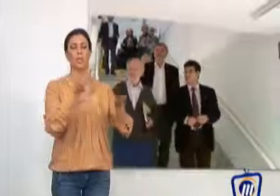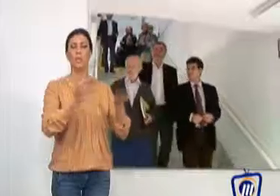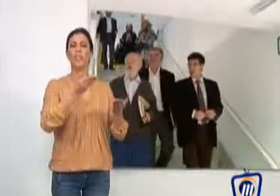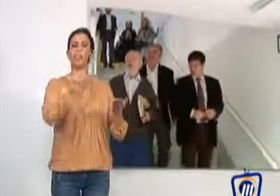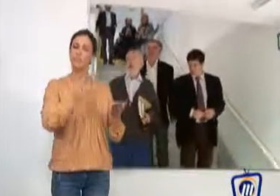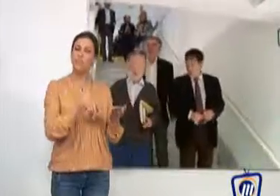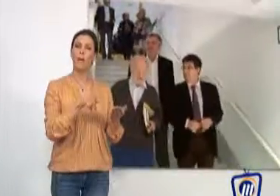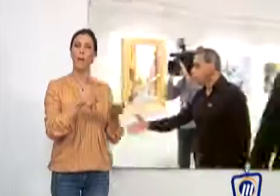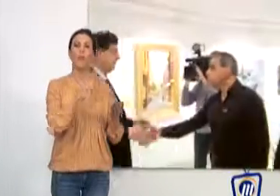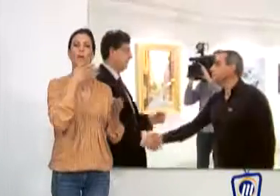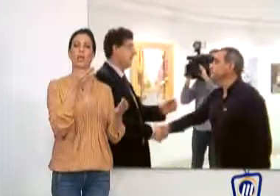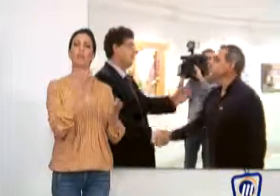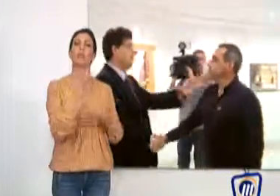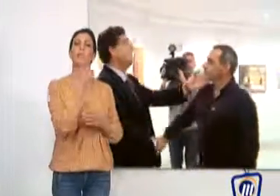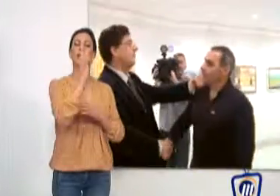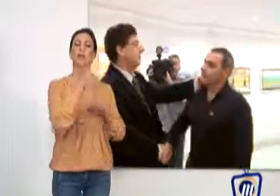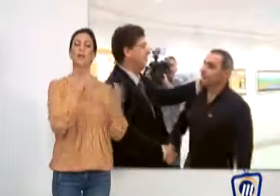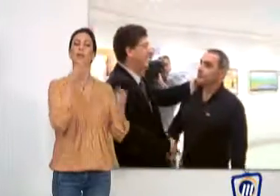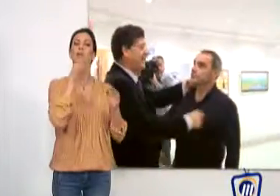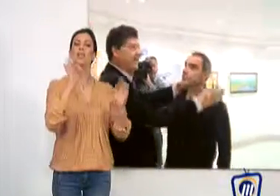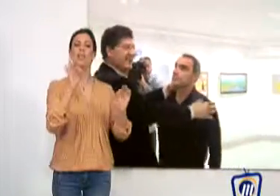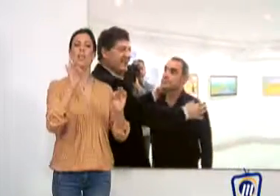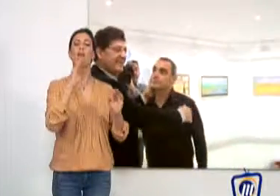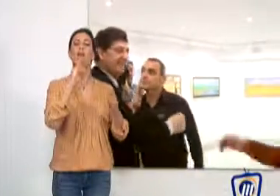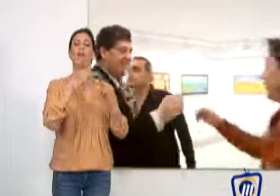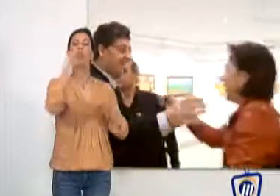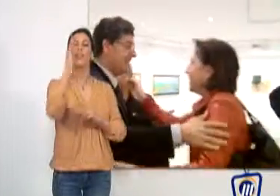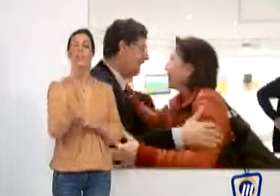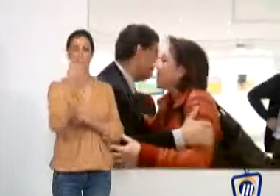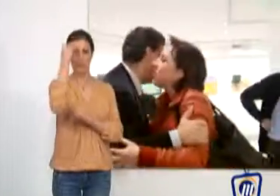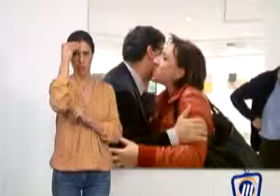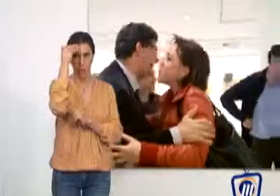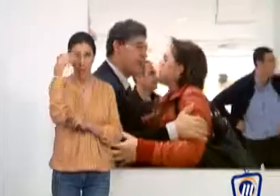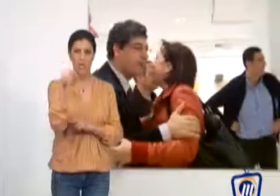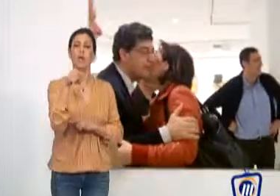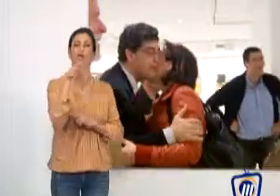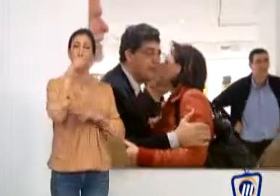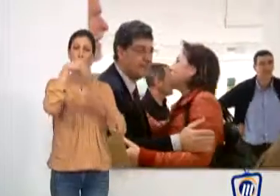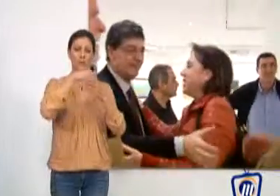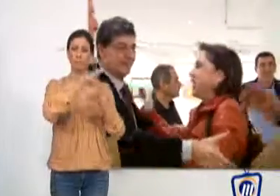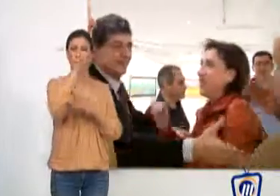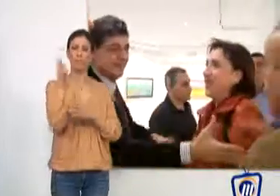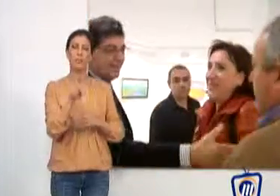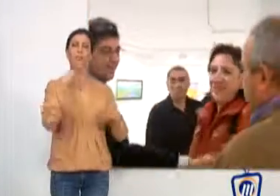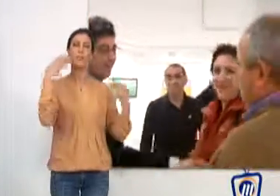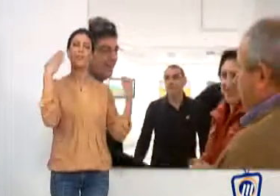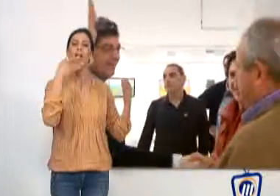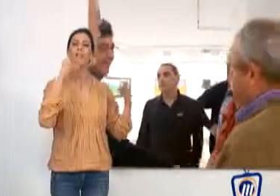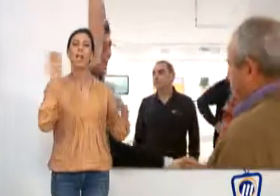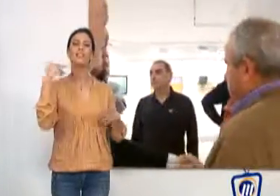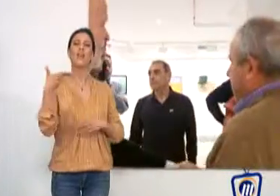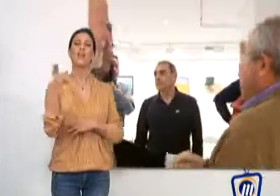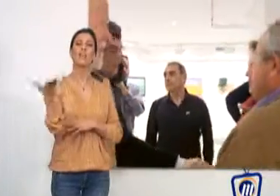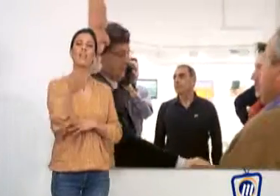la reparación en la clausura de la primera muestra de cine de la memoria la desbanda donde además se rindió